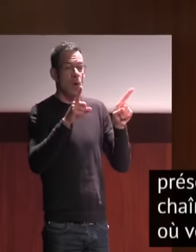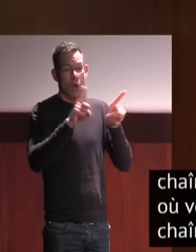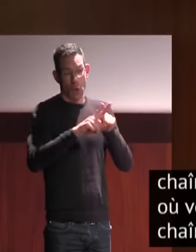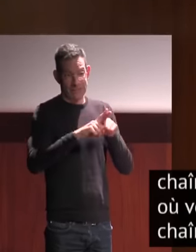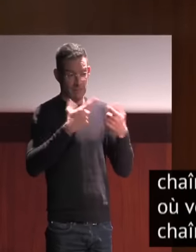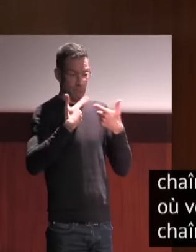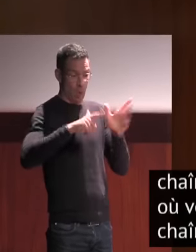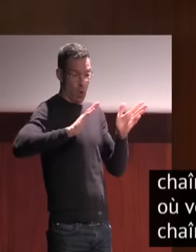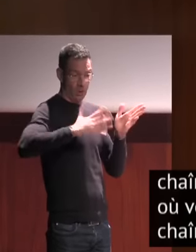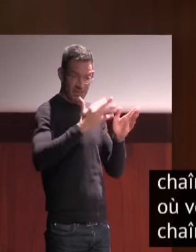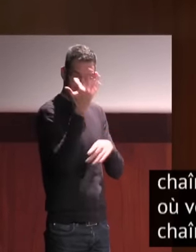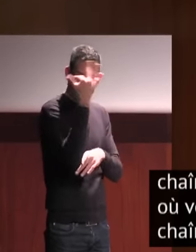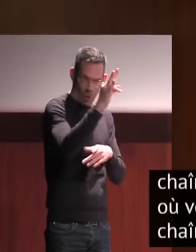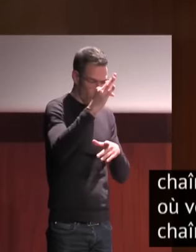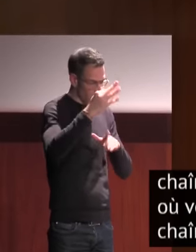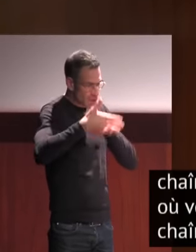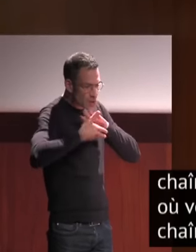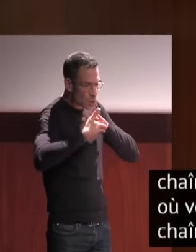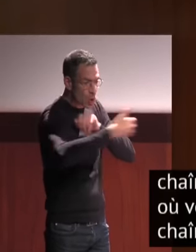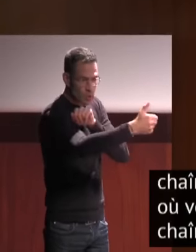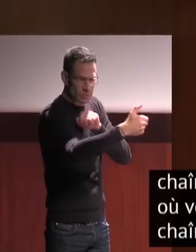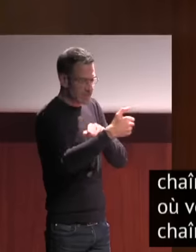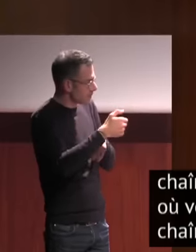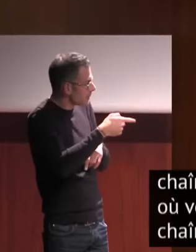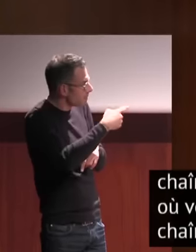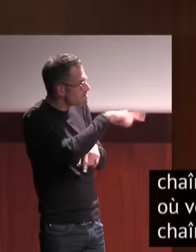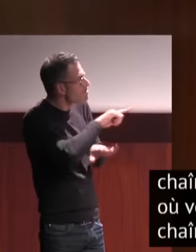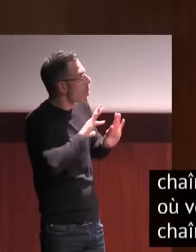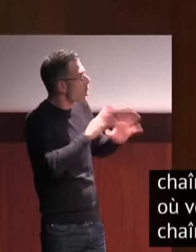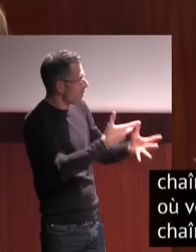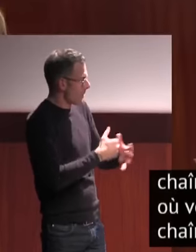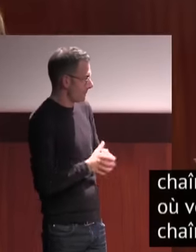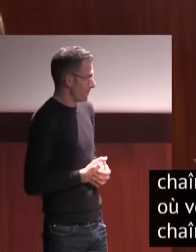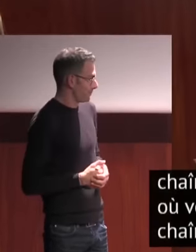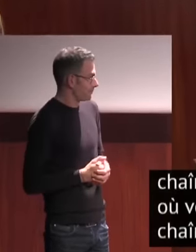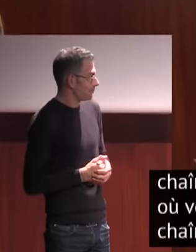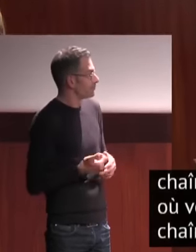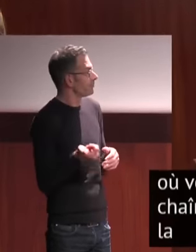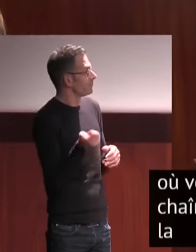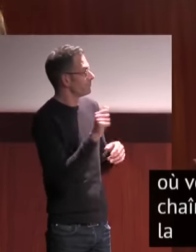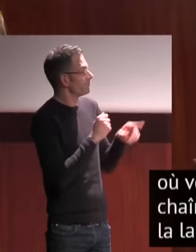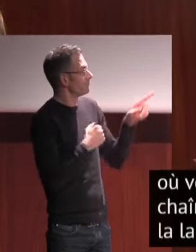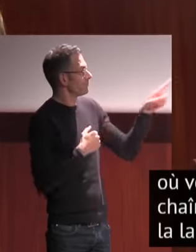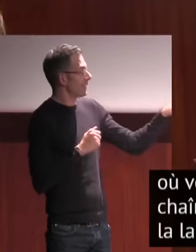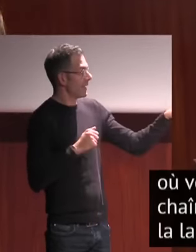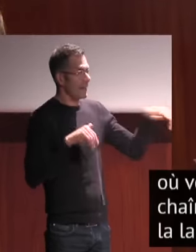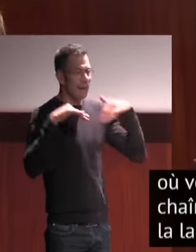française ? Est-ce que Claire, vous voulez commencer ? C'est parti. Est-ce qu'on m'entend bien ?